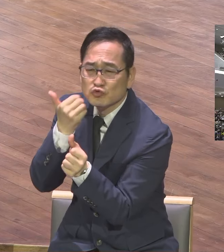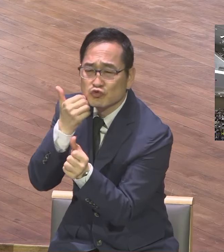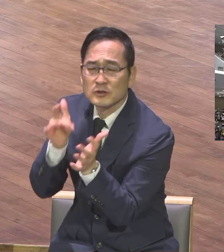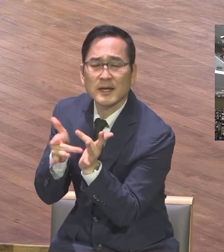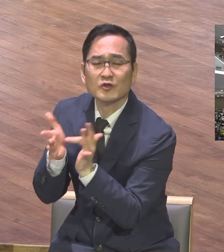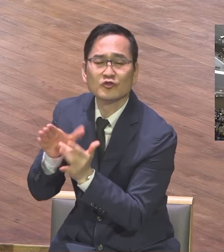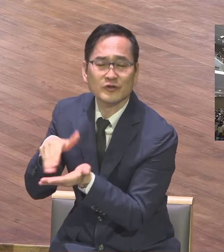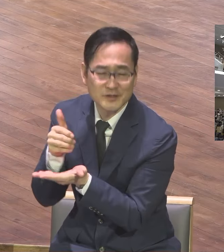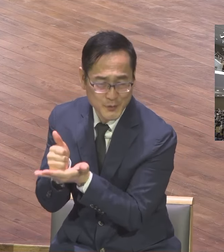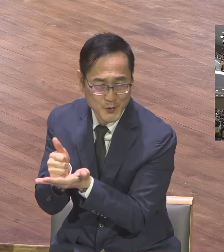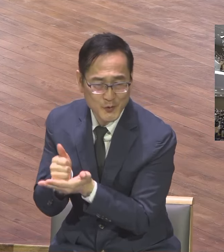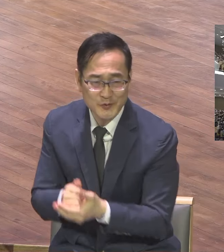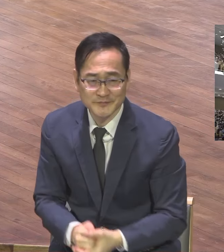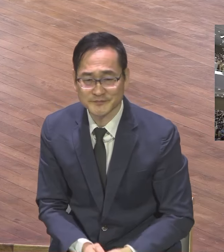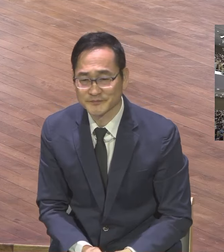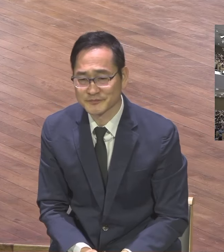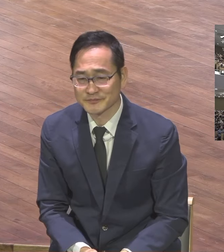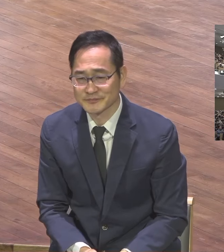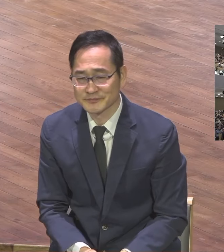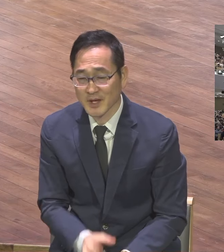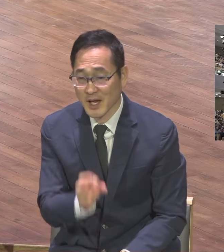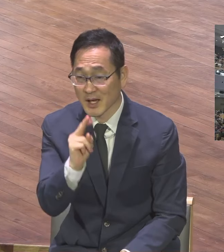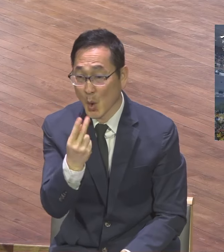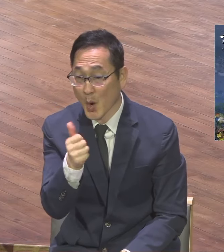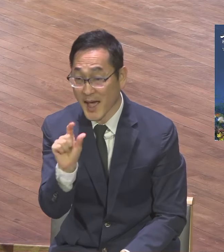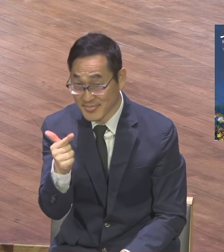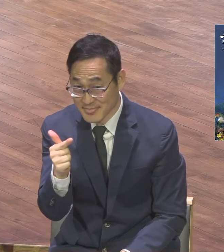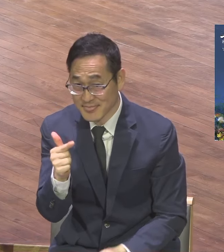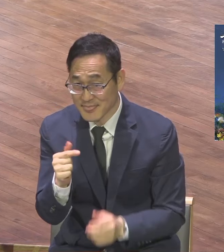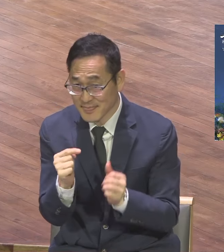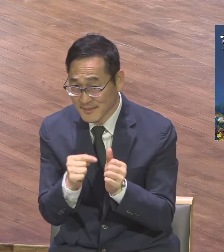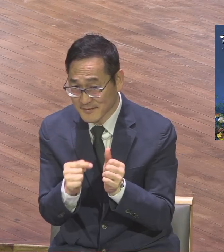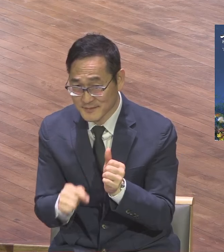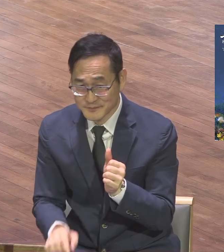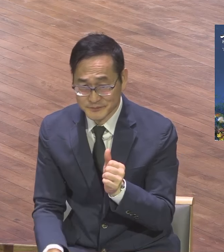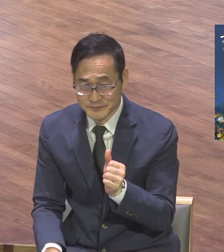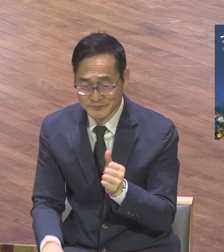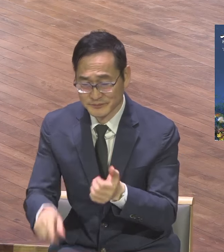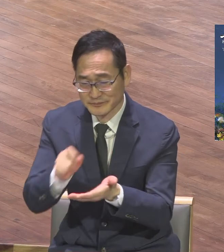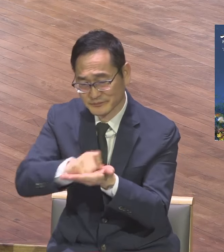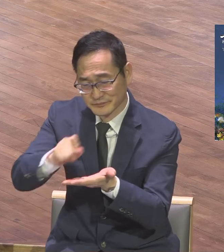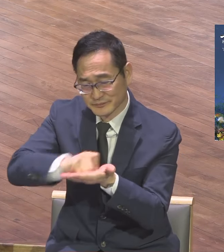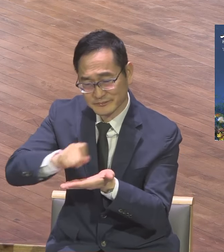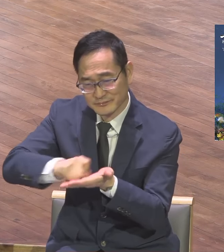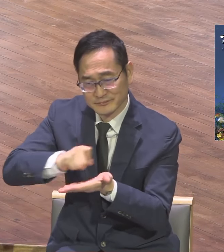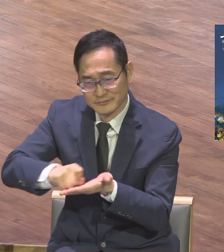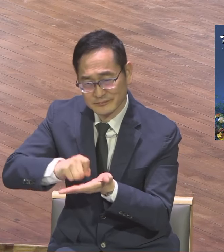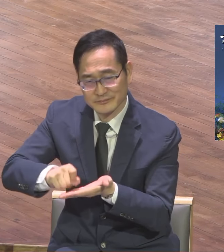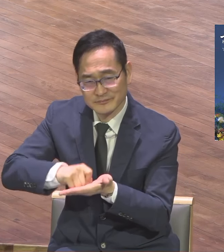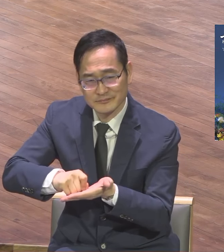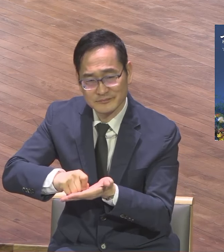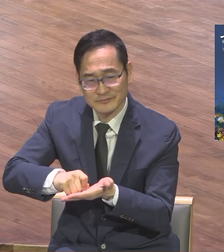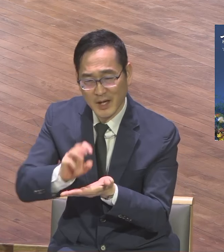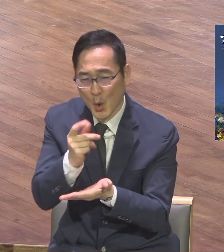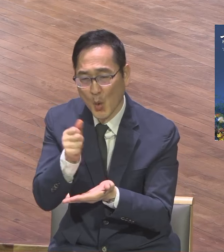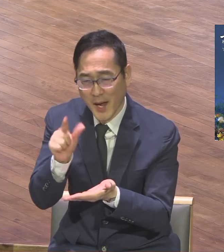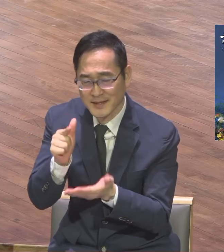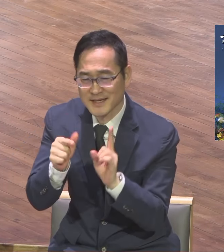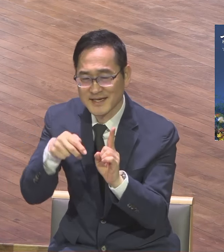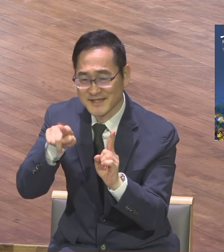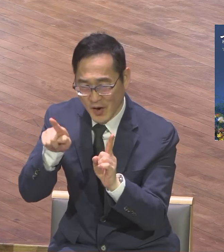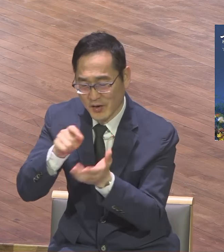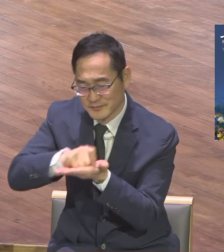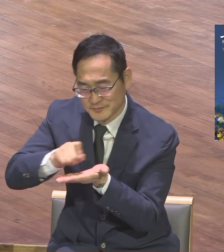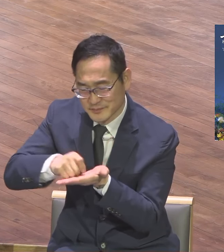오늘 본문에 보면 요한 사도 요한은 요한 1서를 기록한 목적 중 하나가